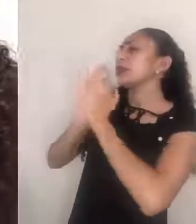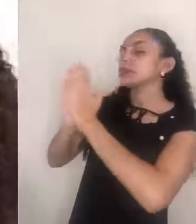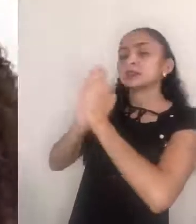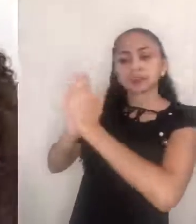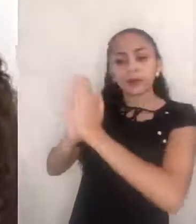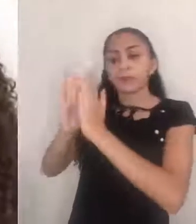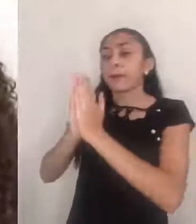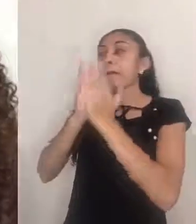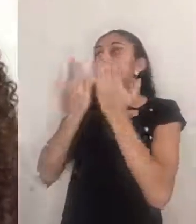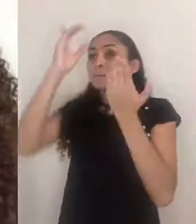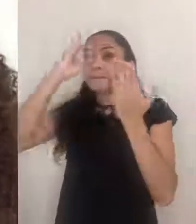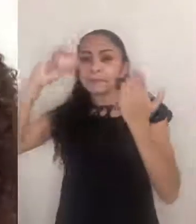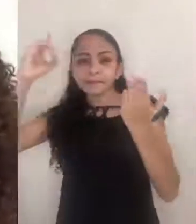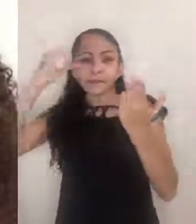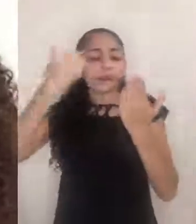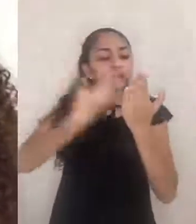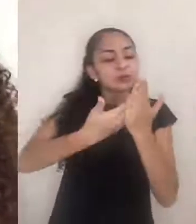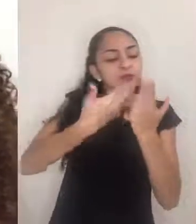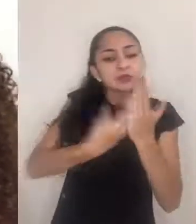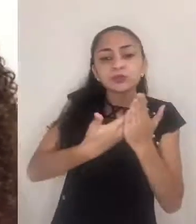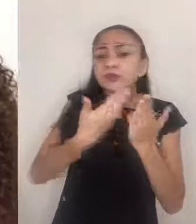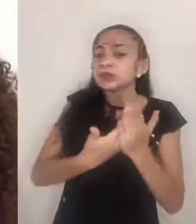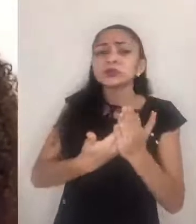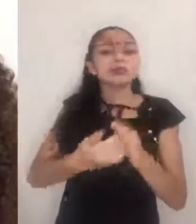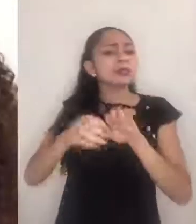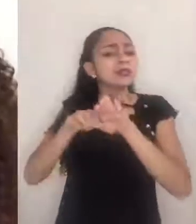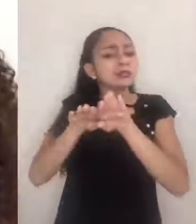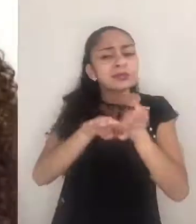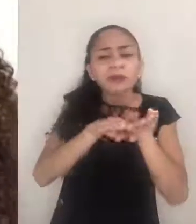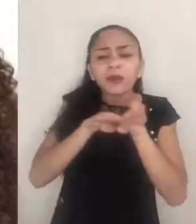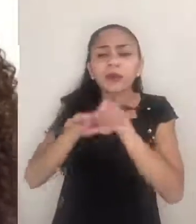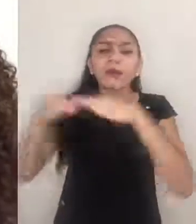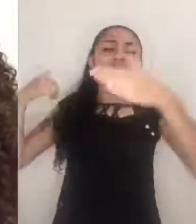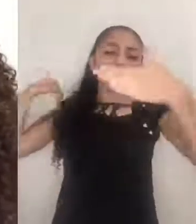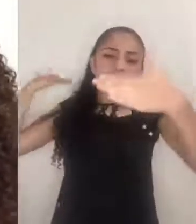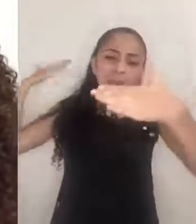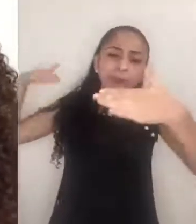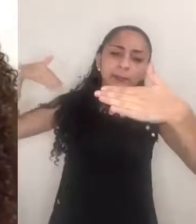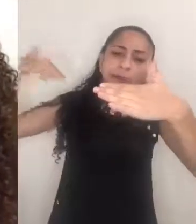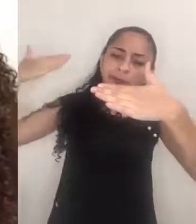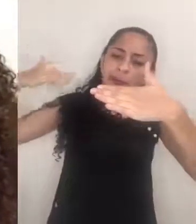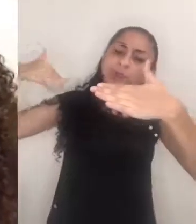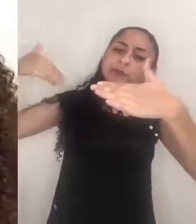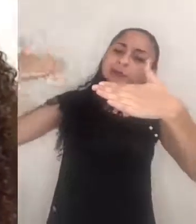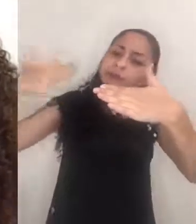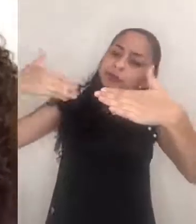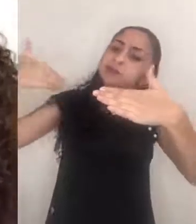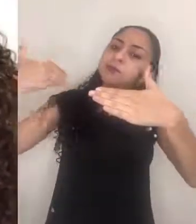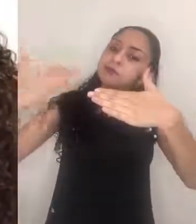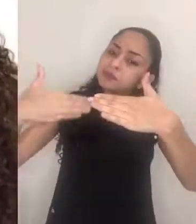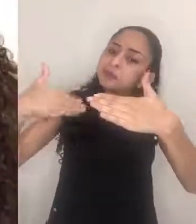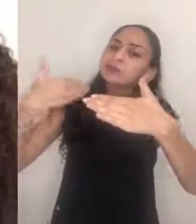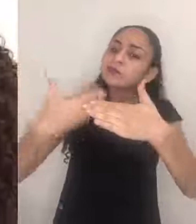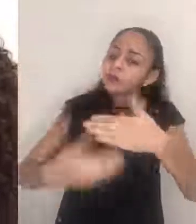palavra e a oração. E isso não mudou, continua sendo do mesmo jeito, Então, a forma que nós temos de nos achegar